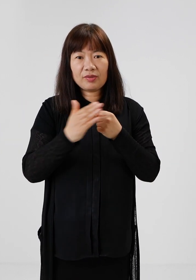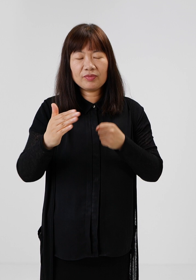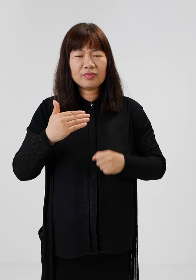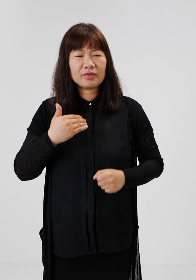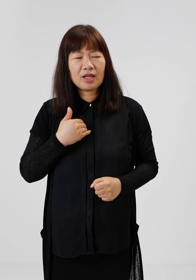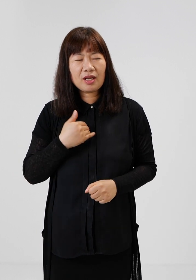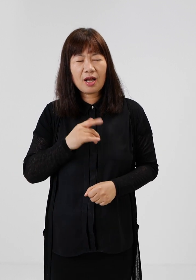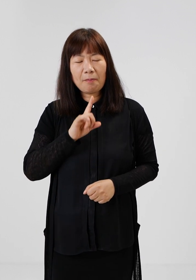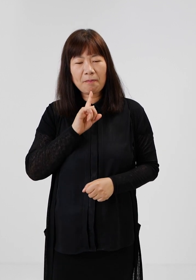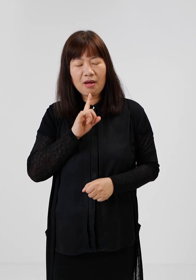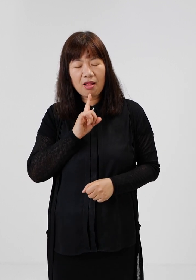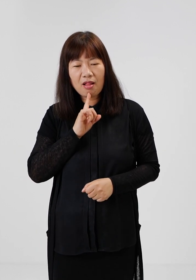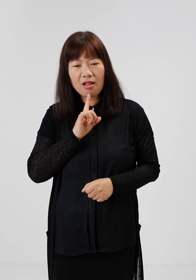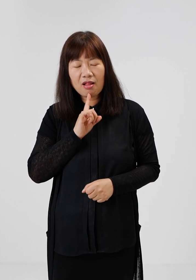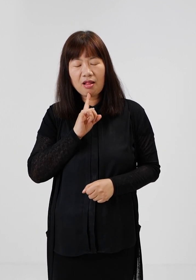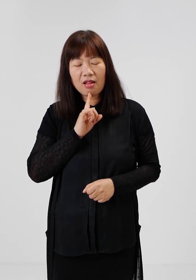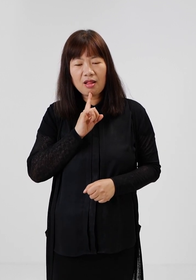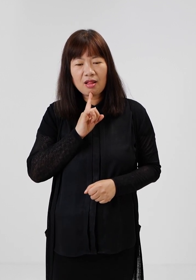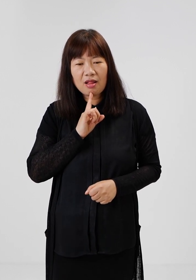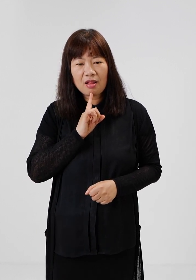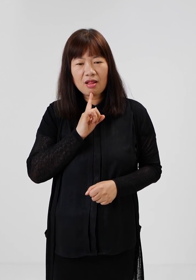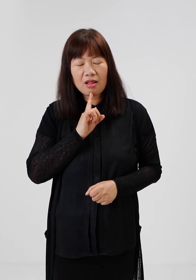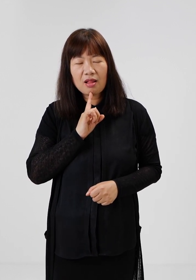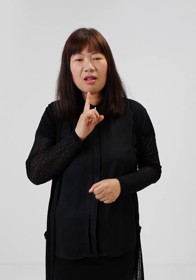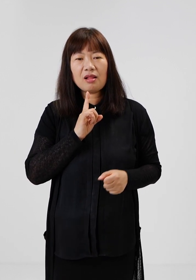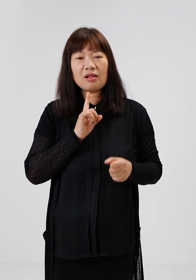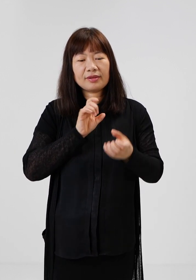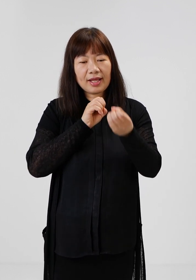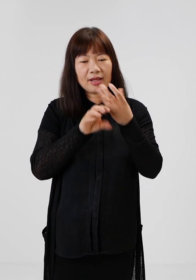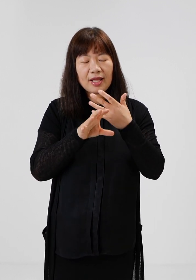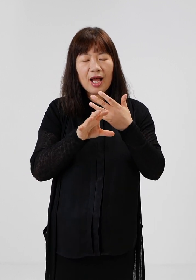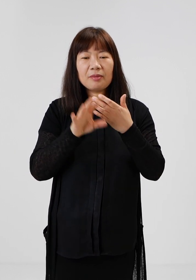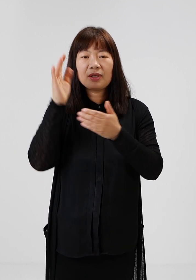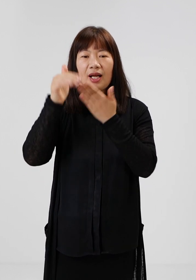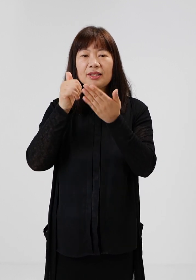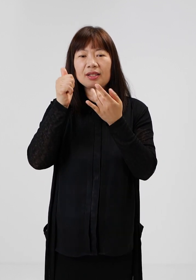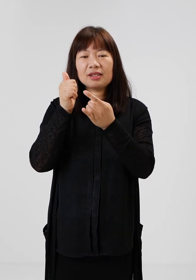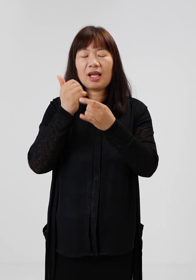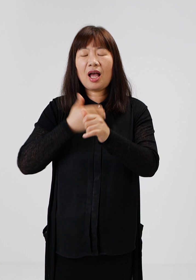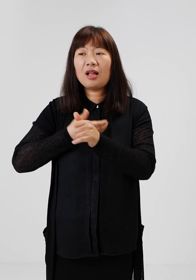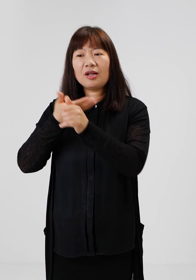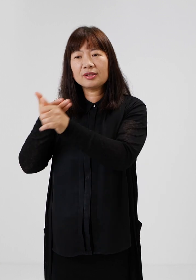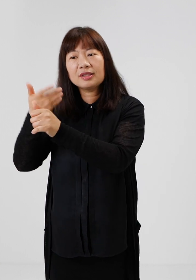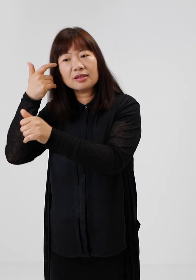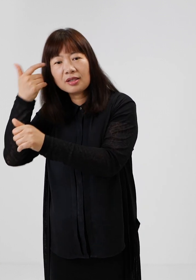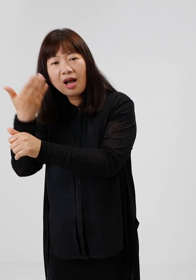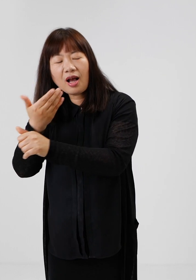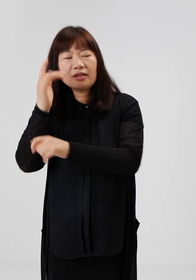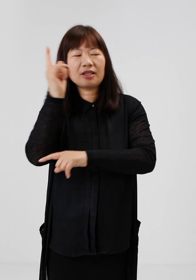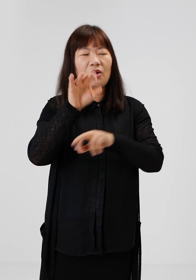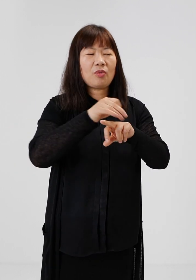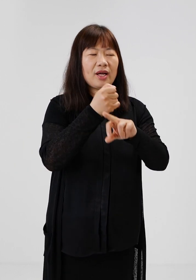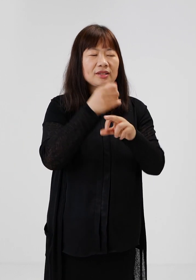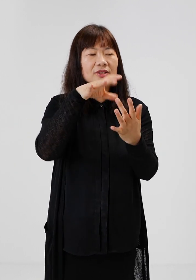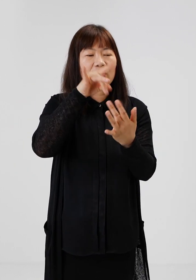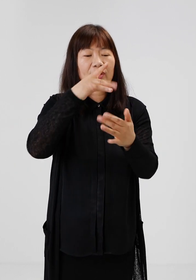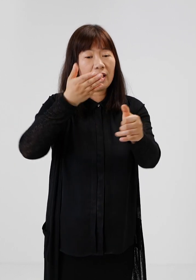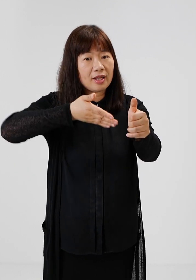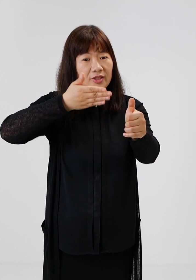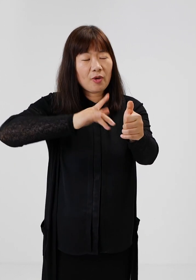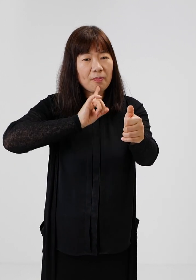내가 무슨 말로 나를 보내신 이에게 대답할지를 결정하소서 하니. 자, 앞으로 한 절만 돌려보실까요?